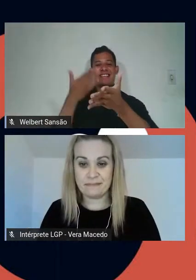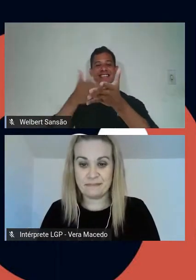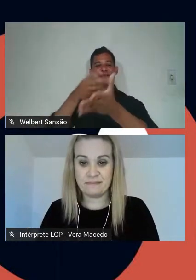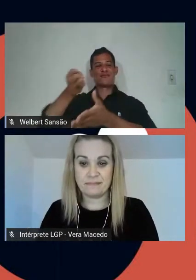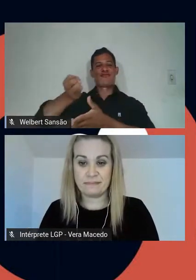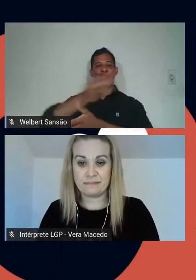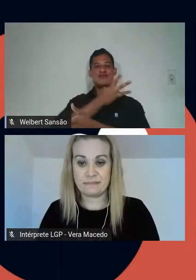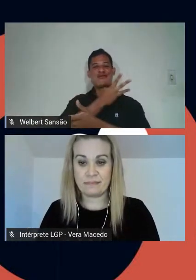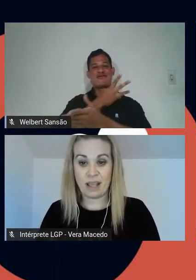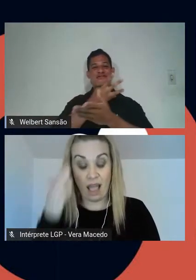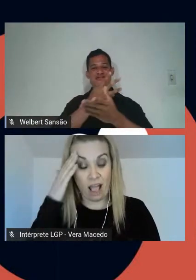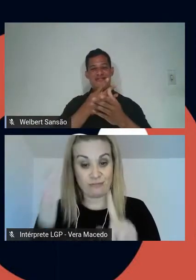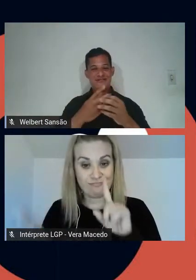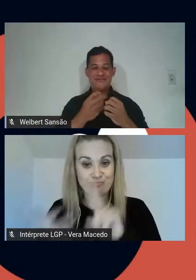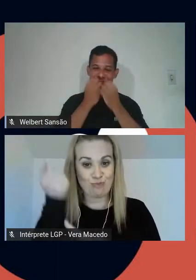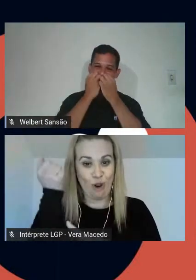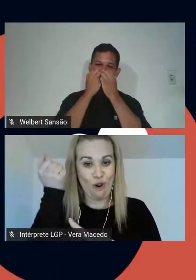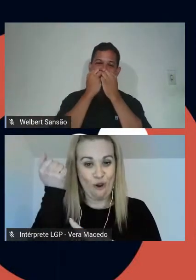Acho que